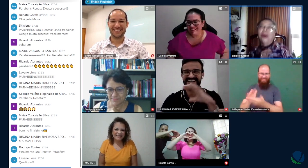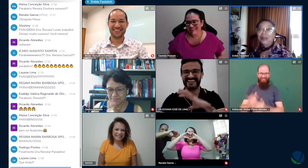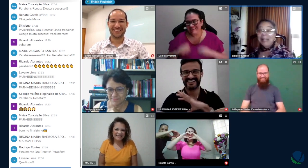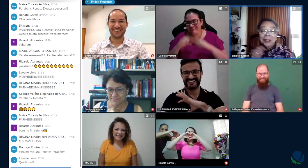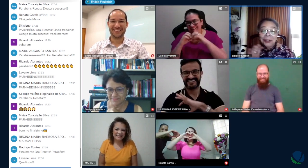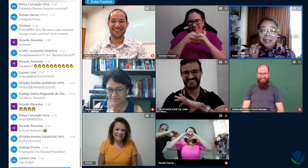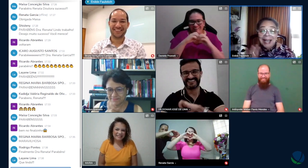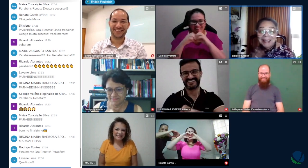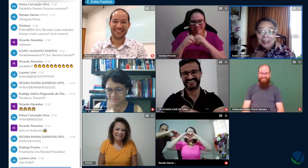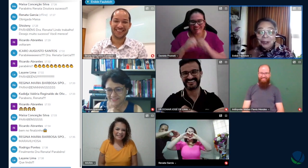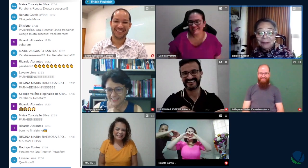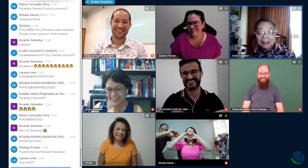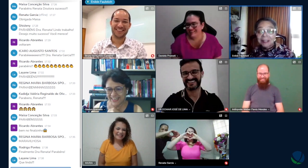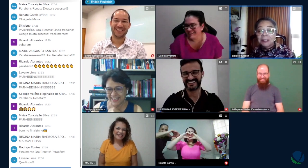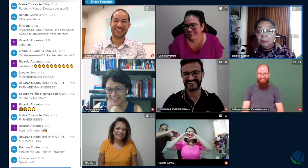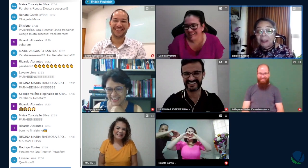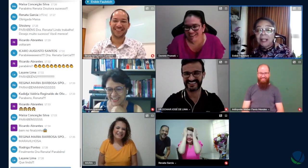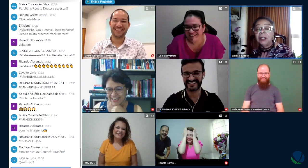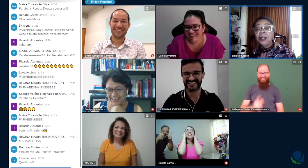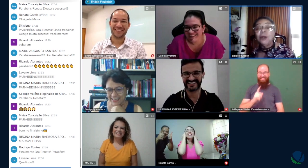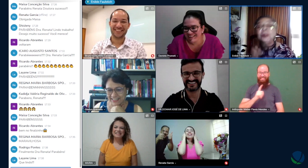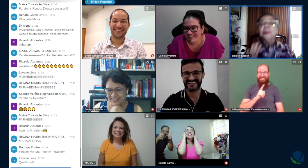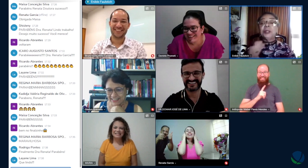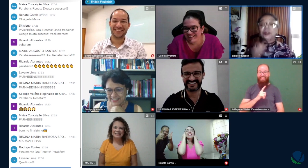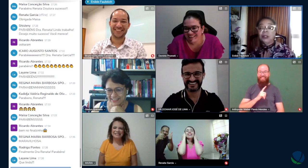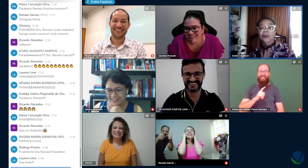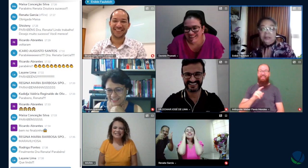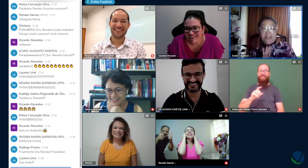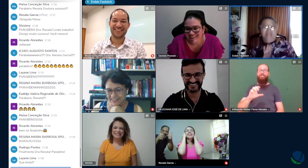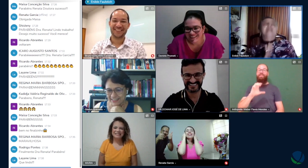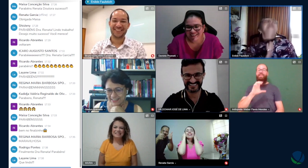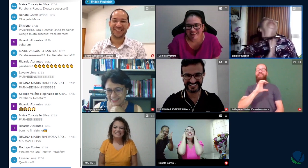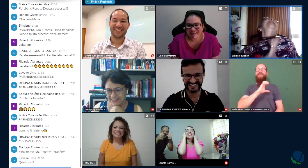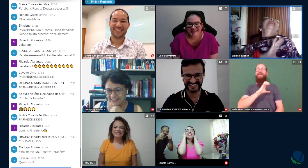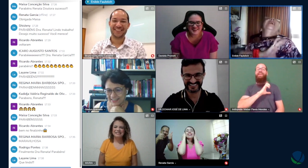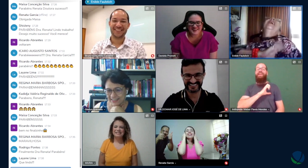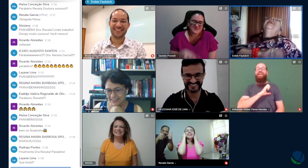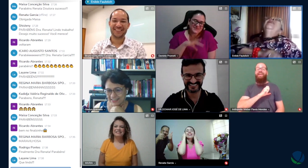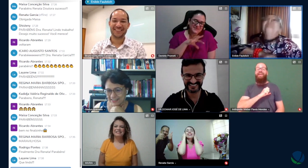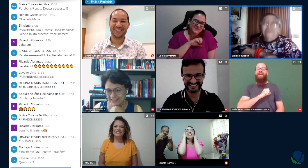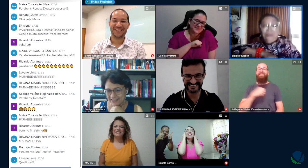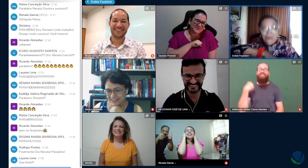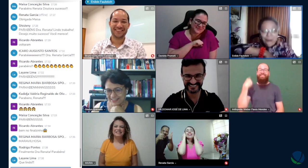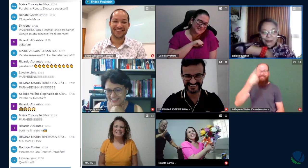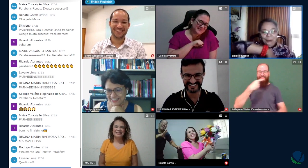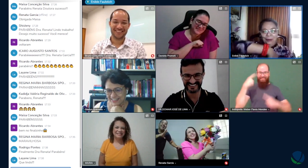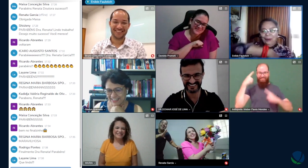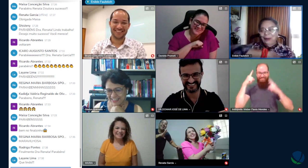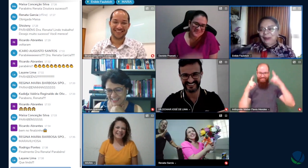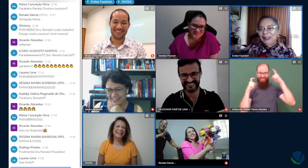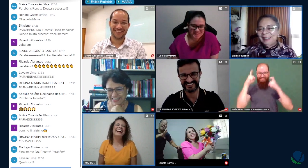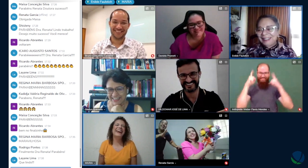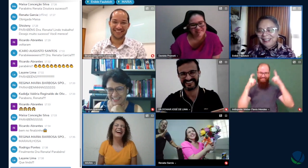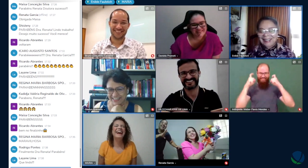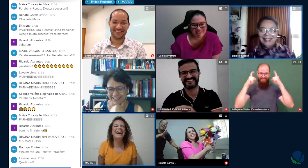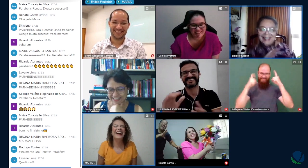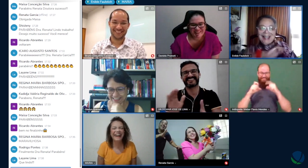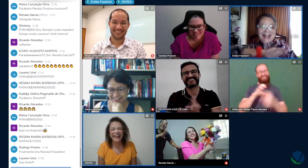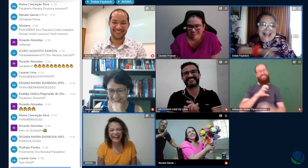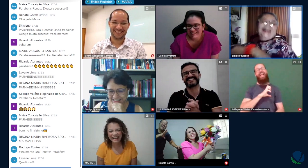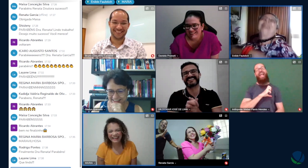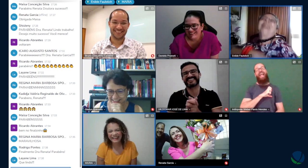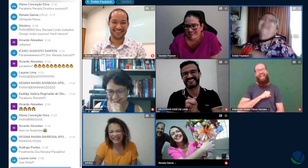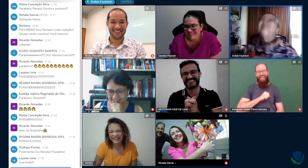Ó, eu ainda faço assim pra eles. Ó. Eu me estico todinho, eu faço... Te amo. Entendeu?